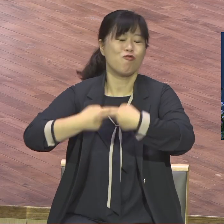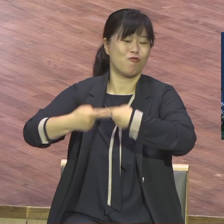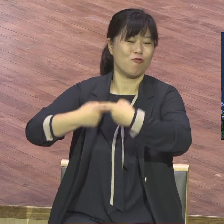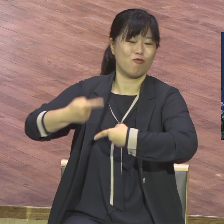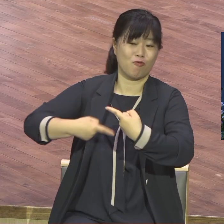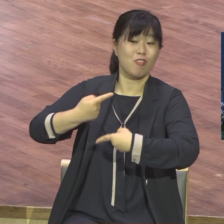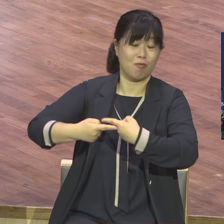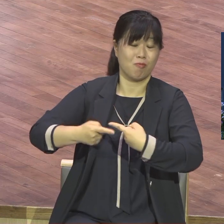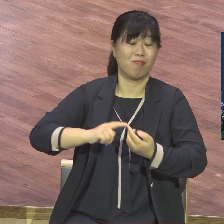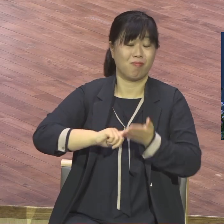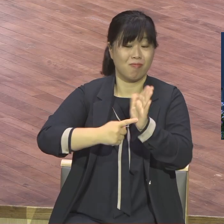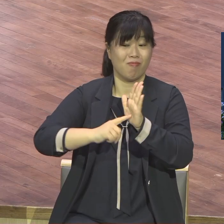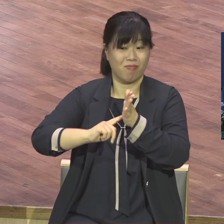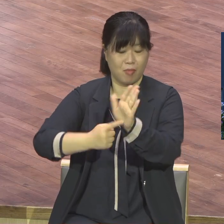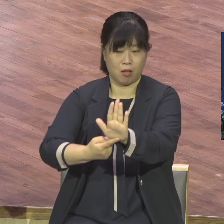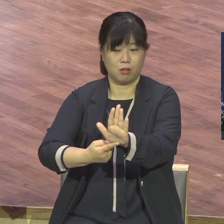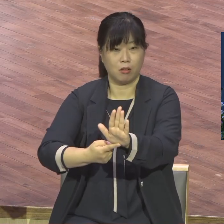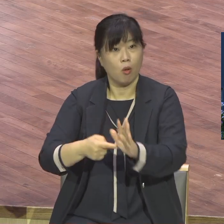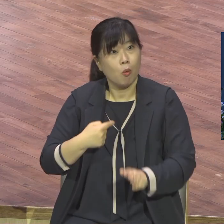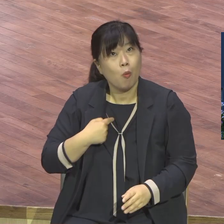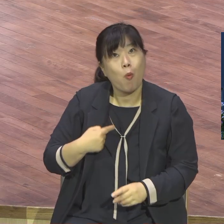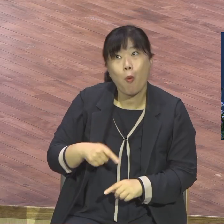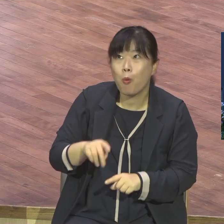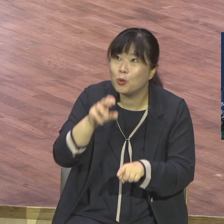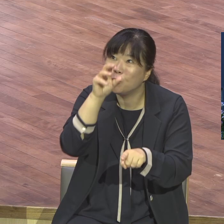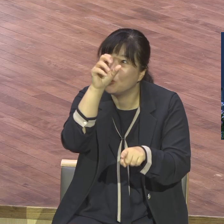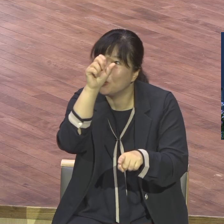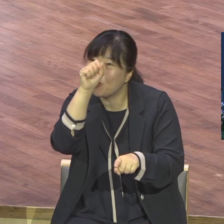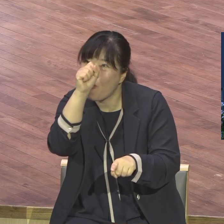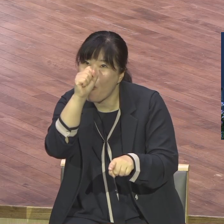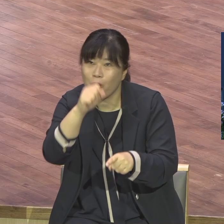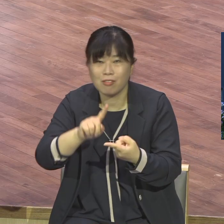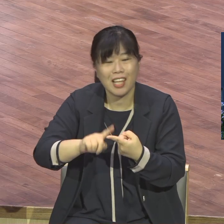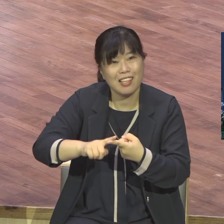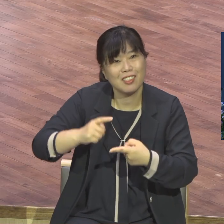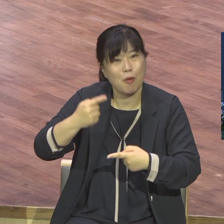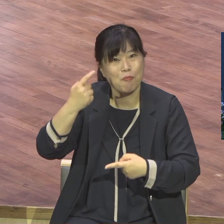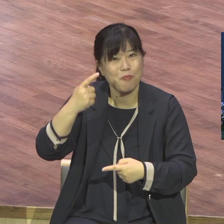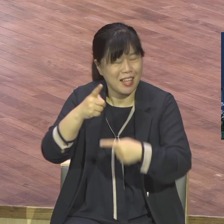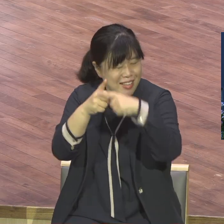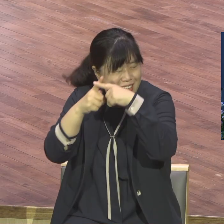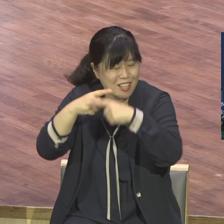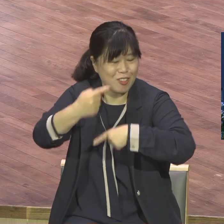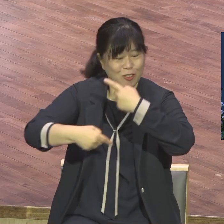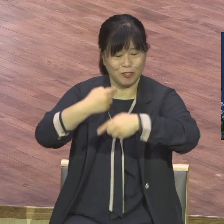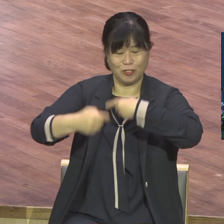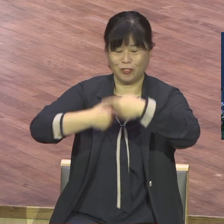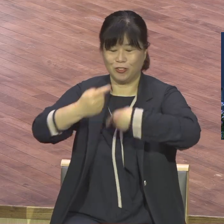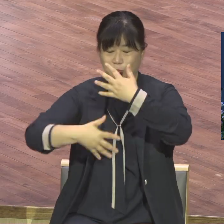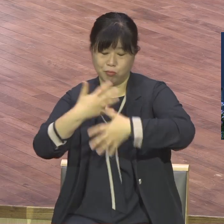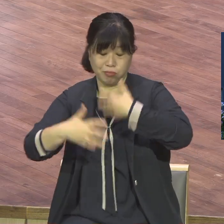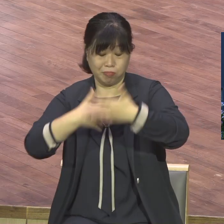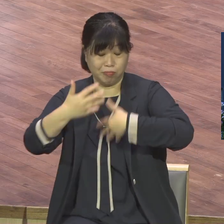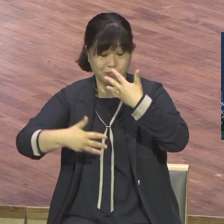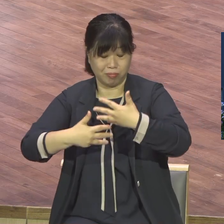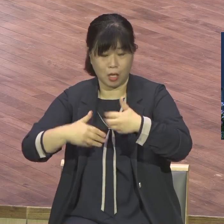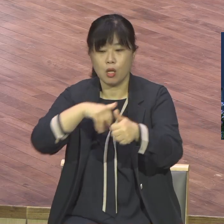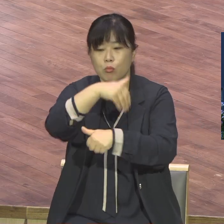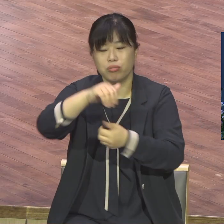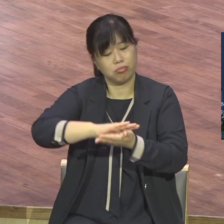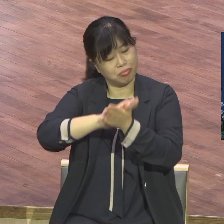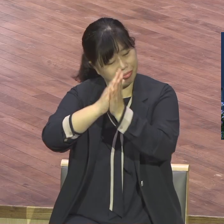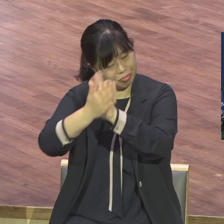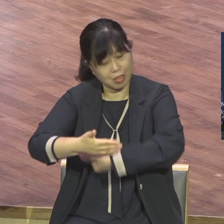장점, 좋은 점을 얘기하면 기분 좋아요. 분위기 달라집니다. 그런데 우리나라는 마치 침묵은